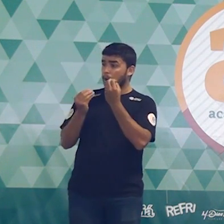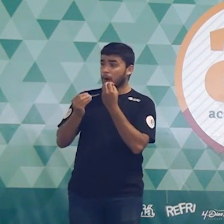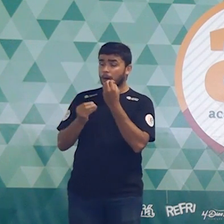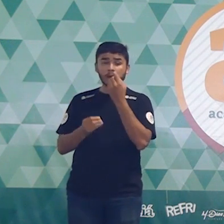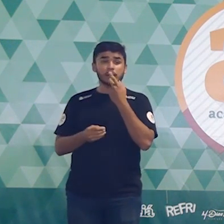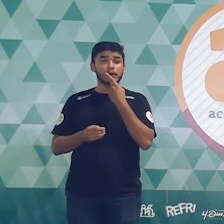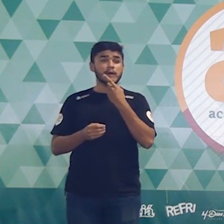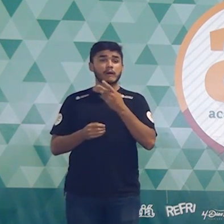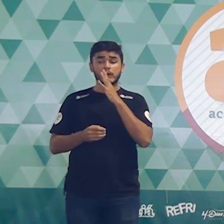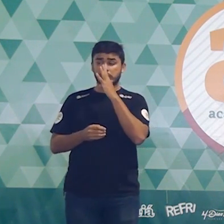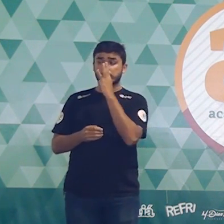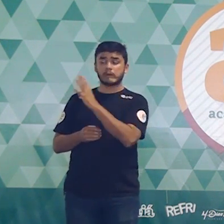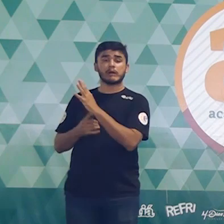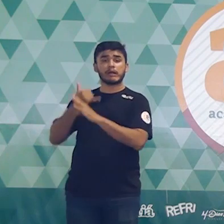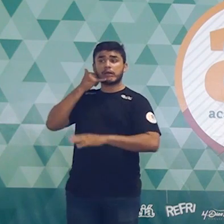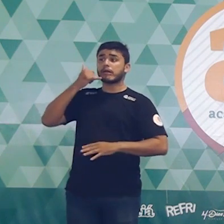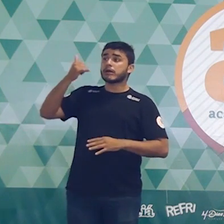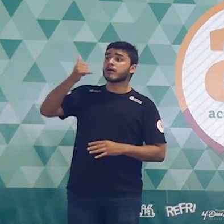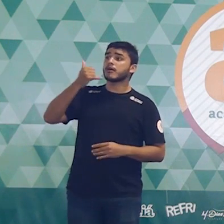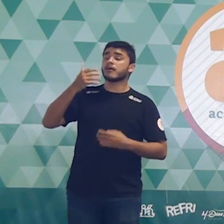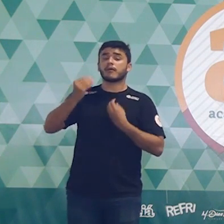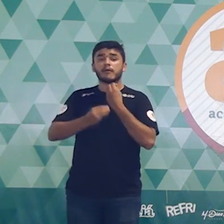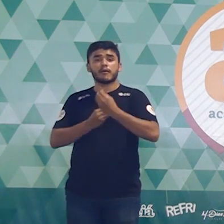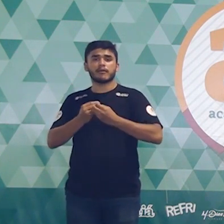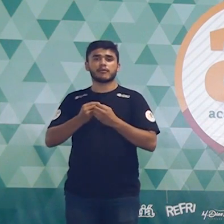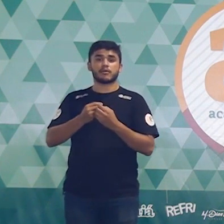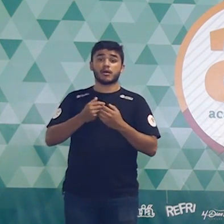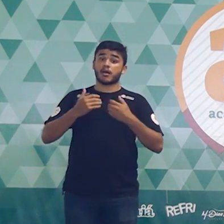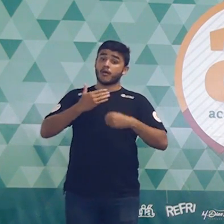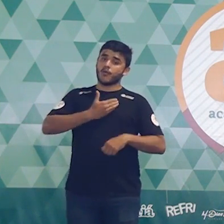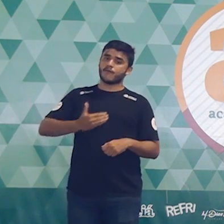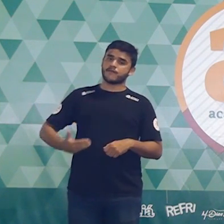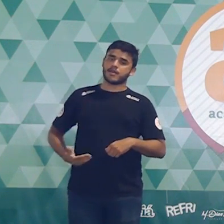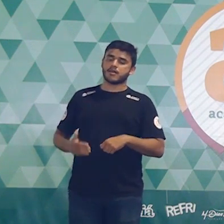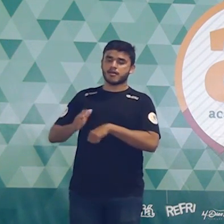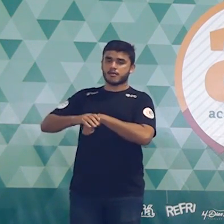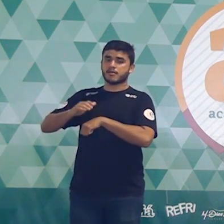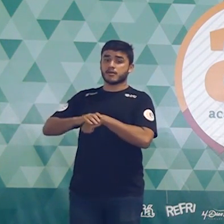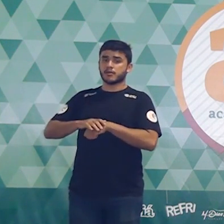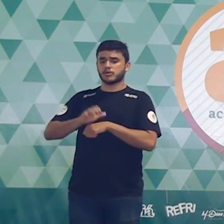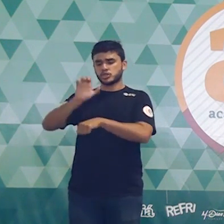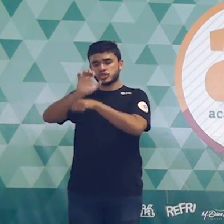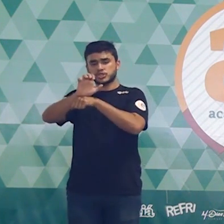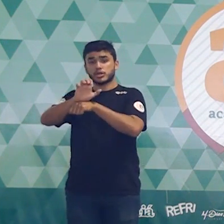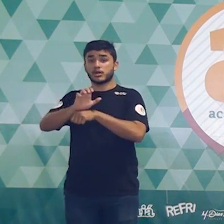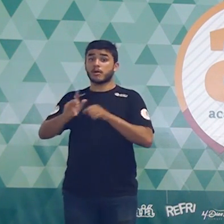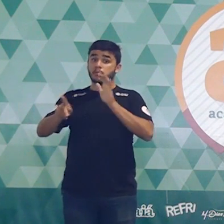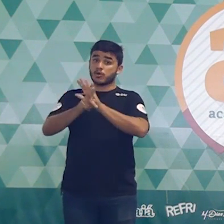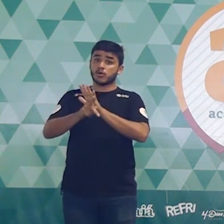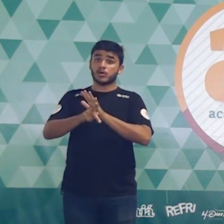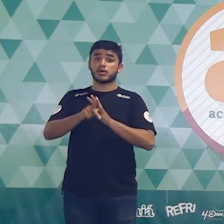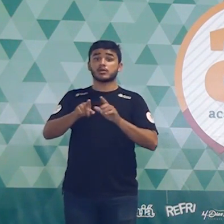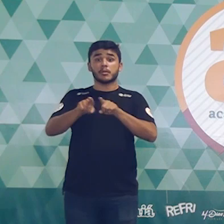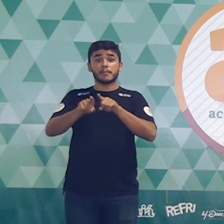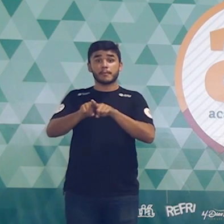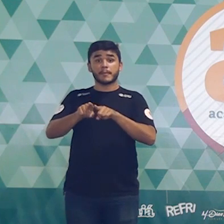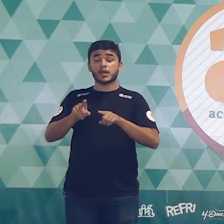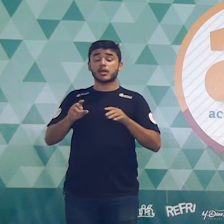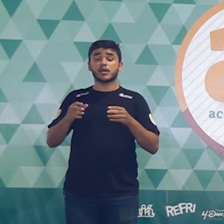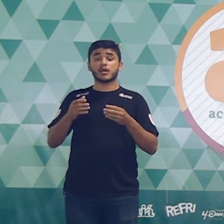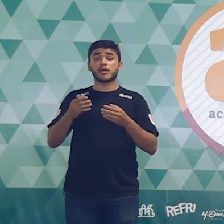isso a gente pede para o governo. Então o agente, poder público, governo, Estado, é acompanhado de que